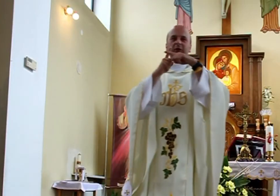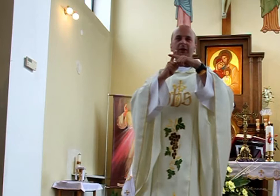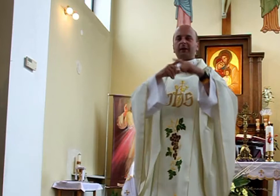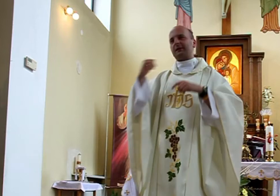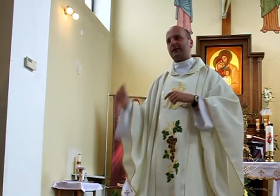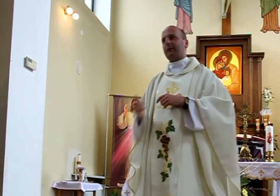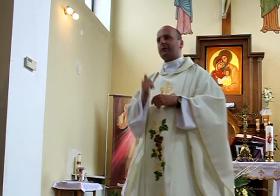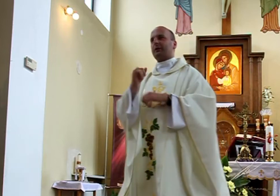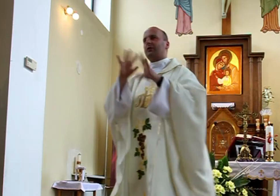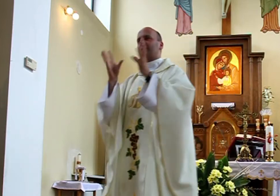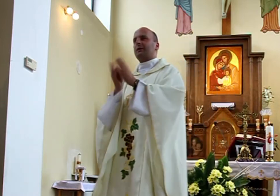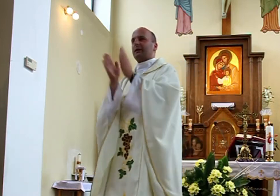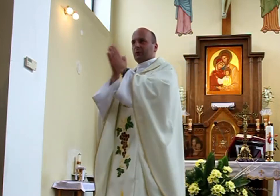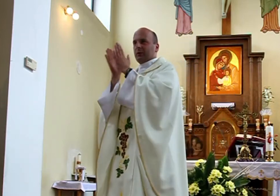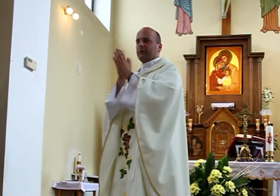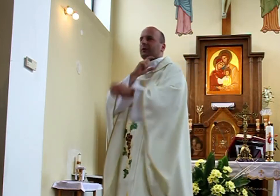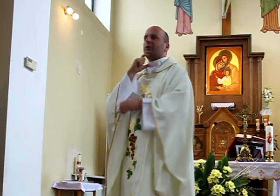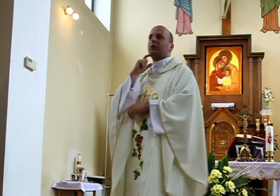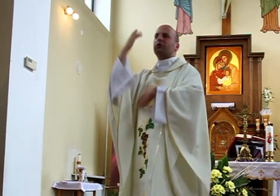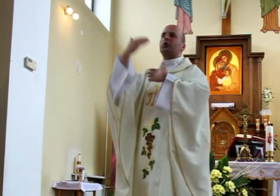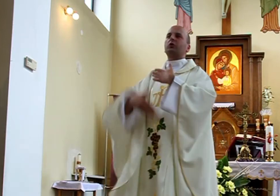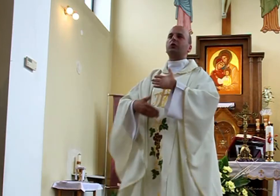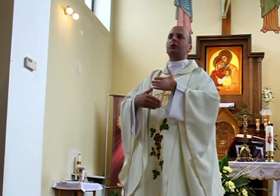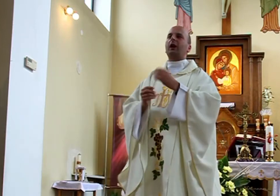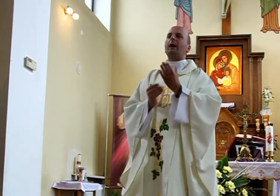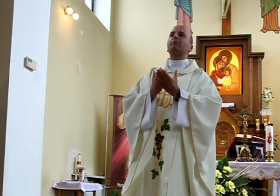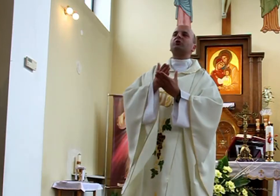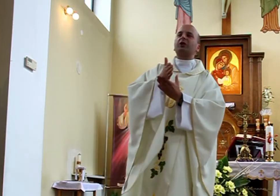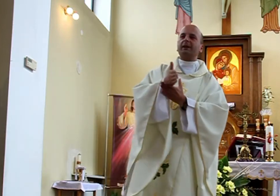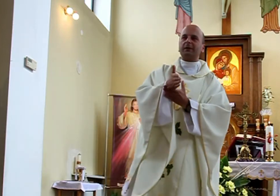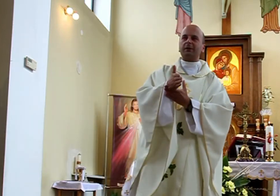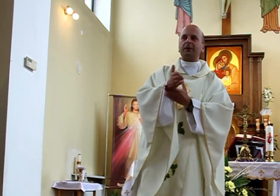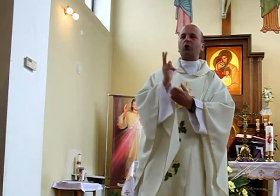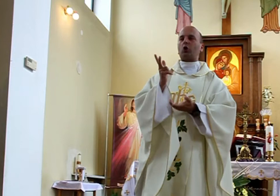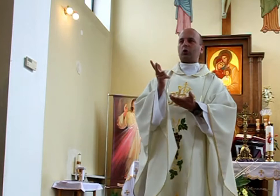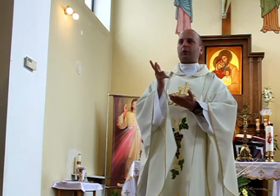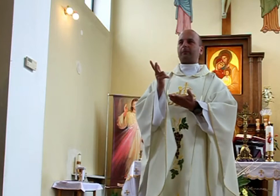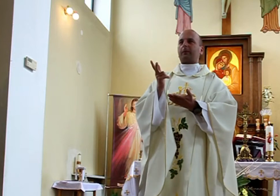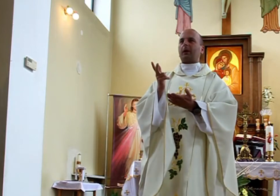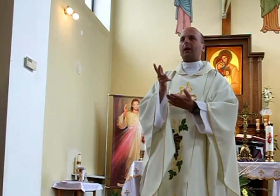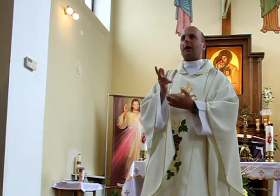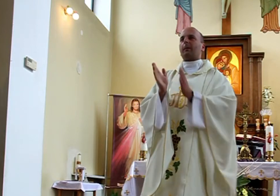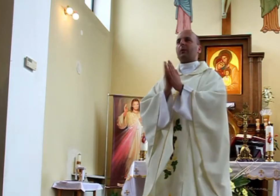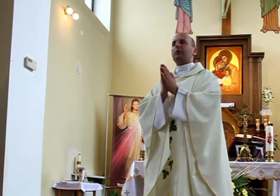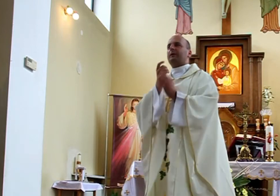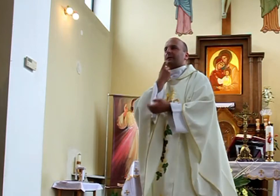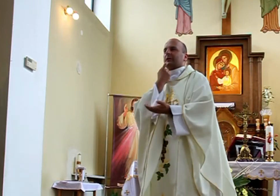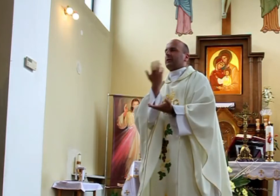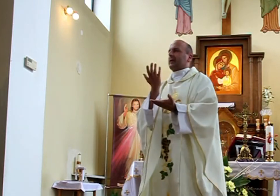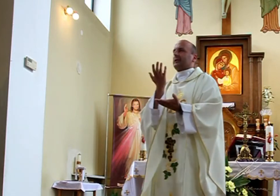Kościele zawsze wszystkie modlitwy ksiądz kończy przez kogo? Modlitwa, co to jest? To